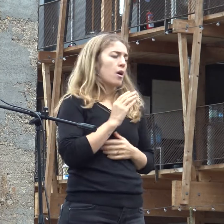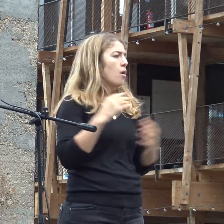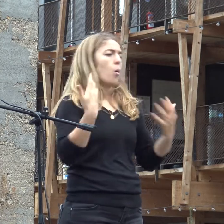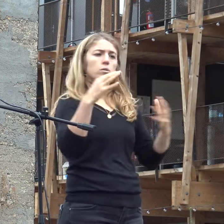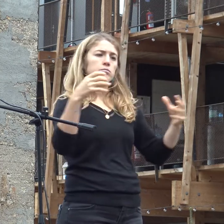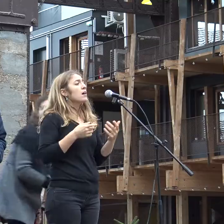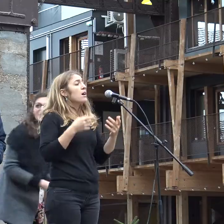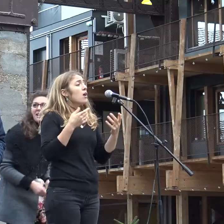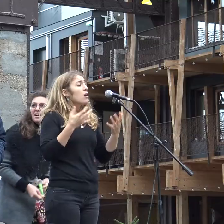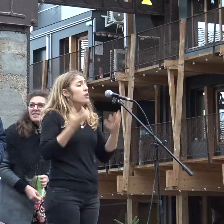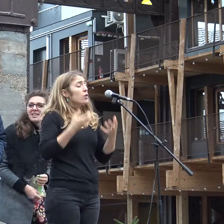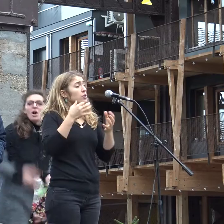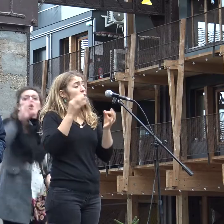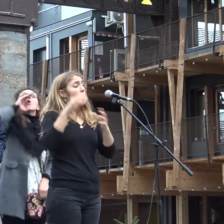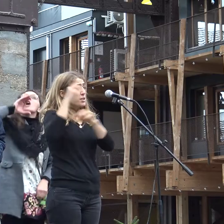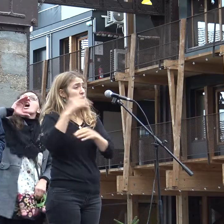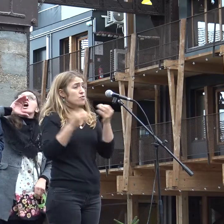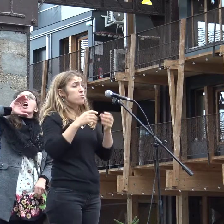personnes.